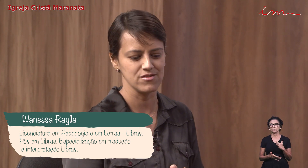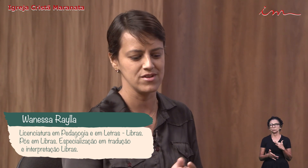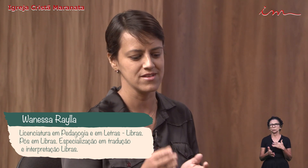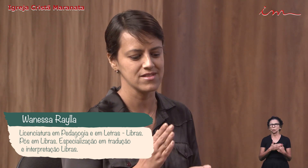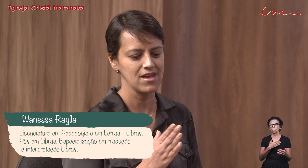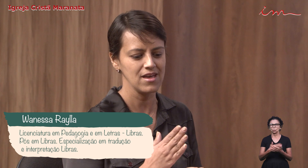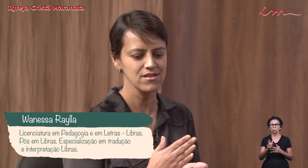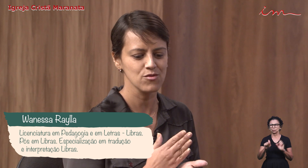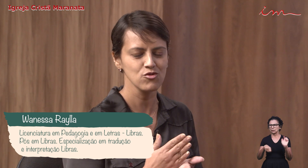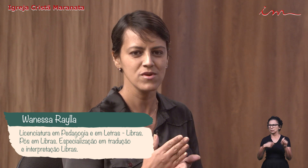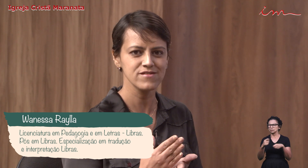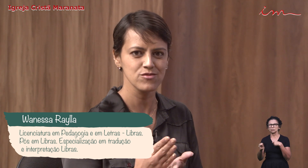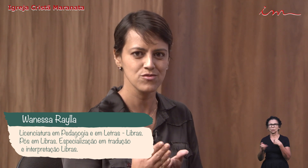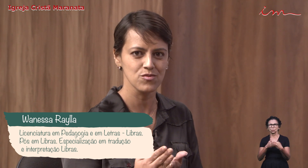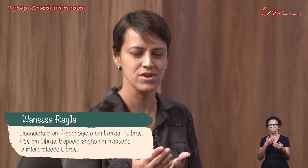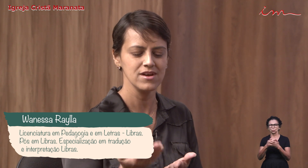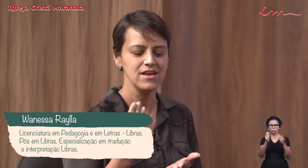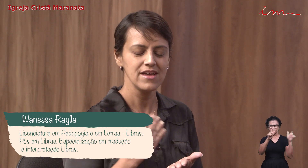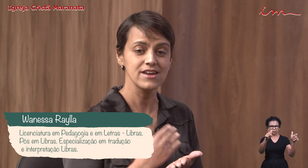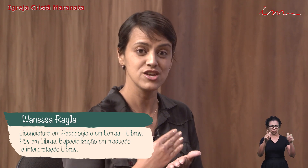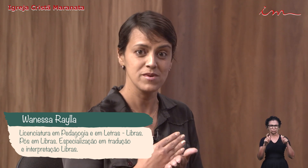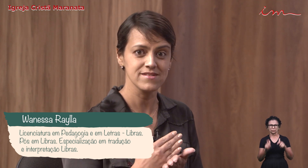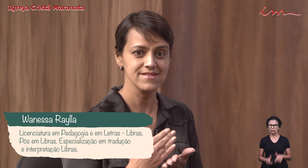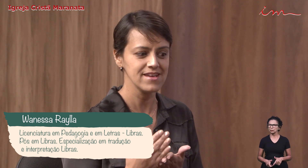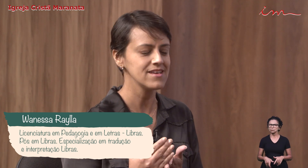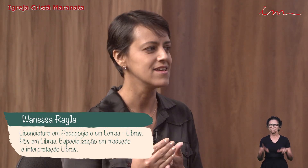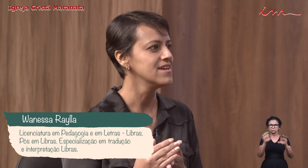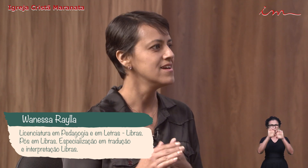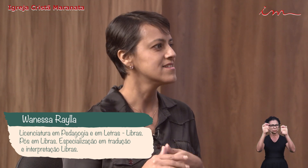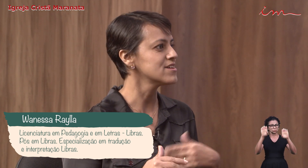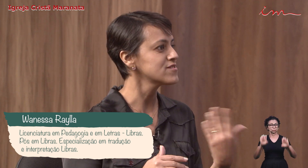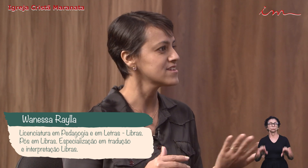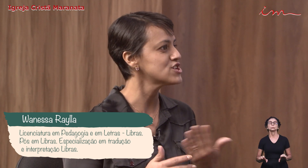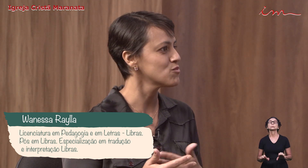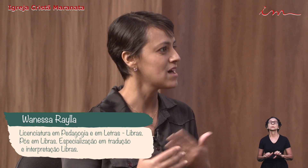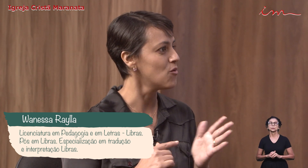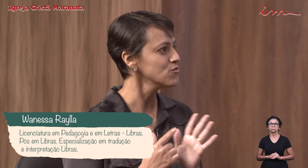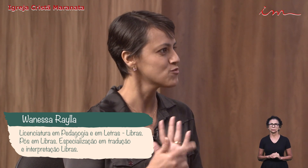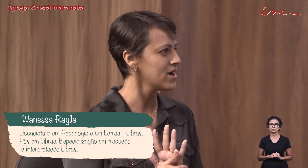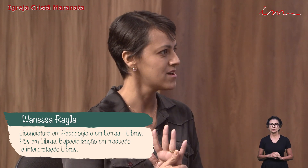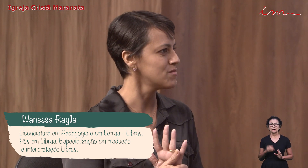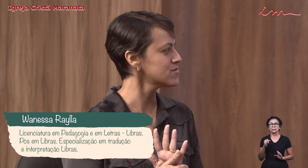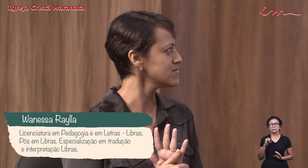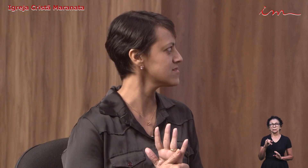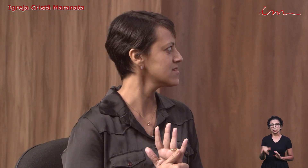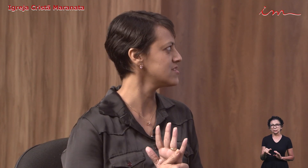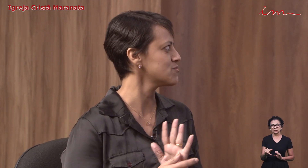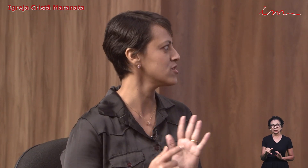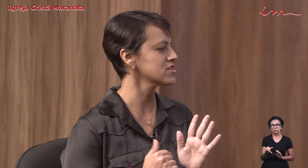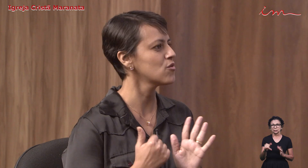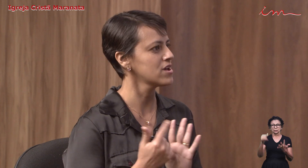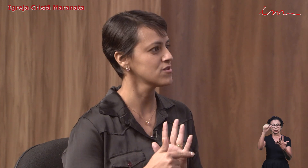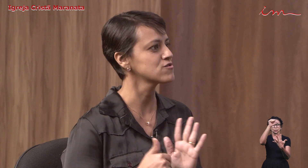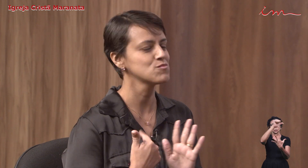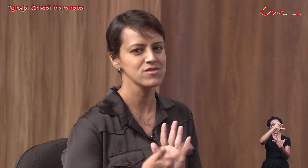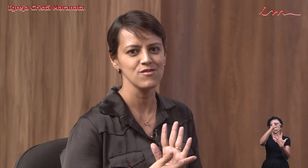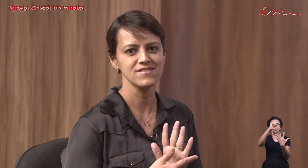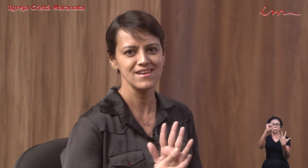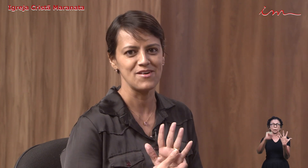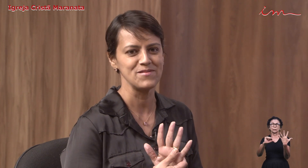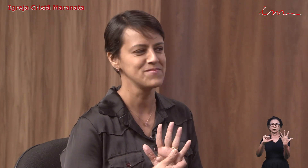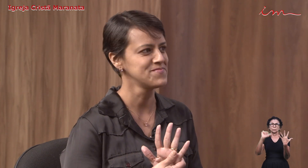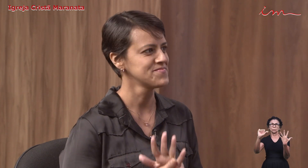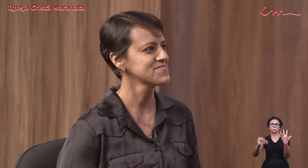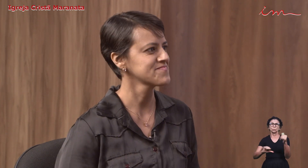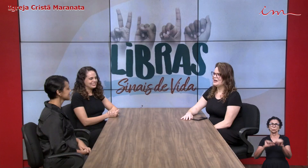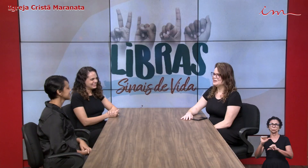qualquer jeito. Ele tem toda uma estrutura que a gente precisa seguir. Tanto que se a gente mudar um dos parâmetros, a gente pode estar correndo o risco de mudar o